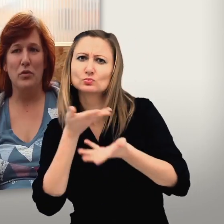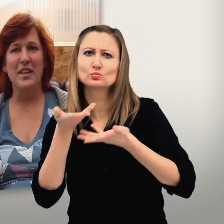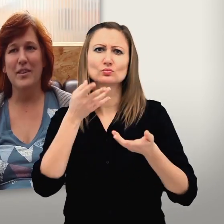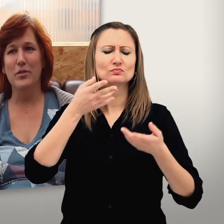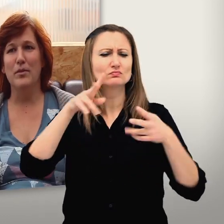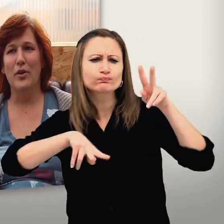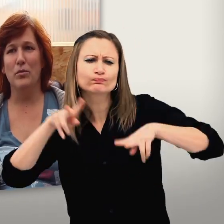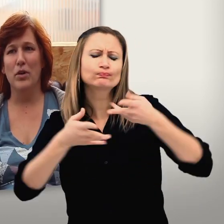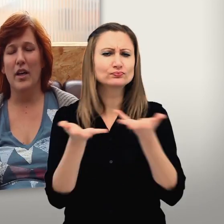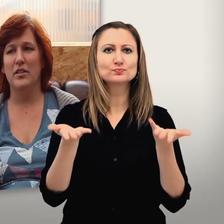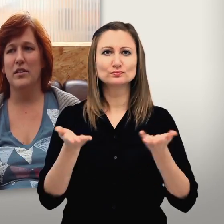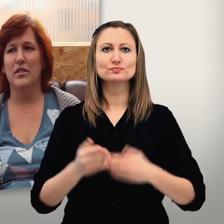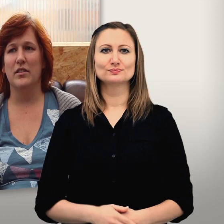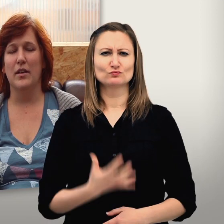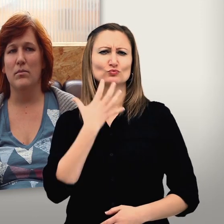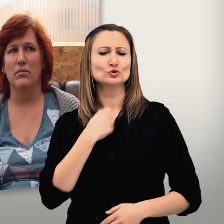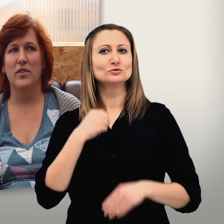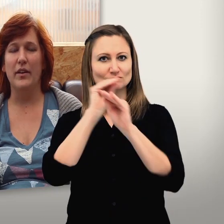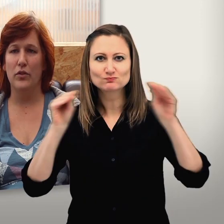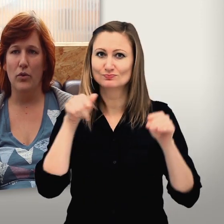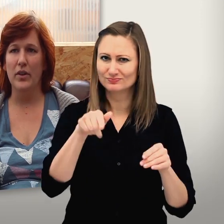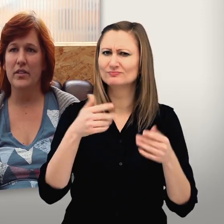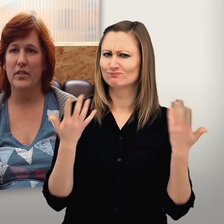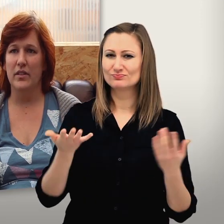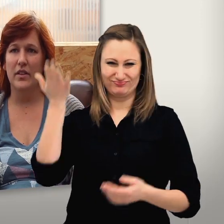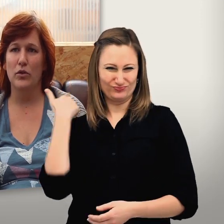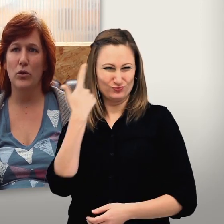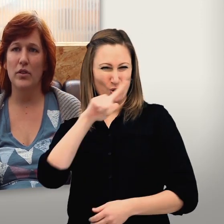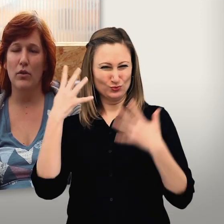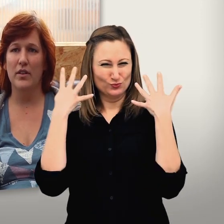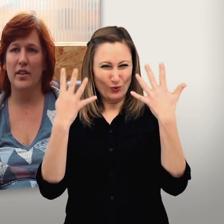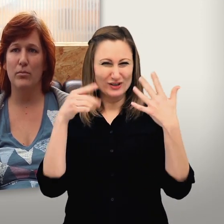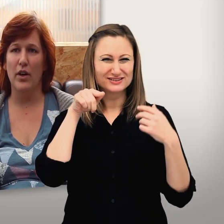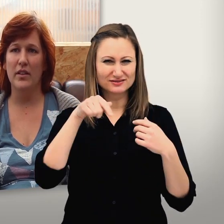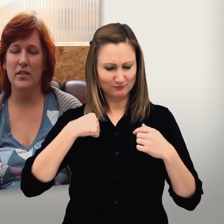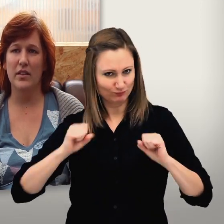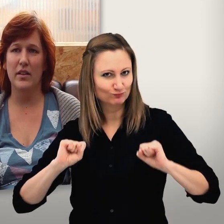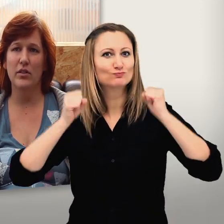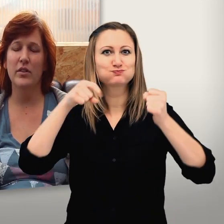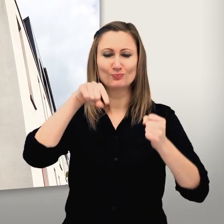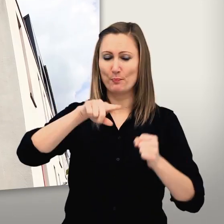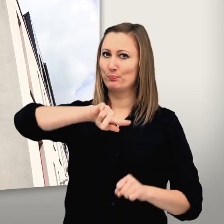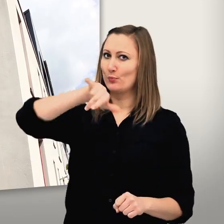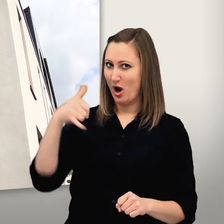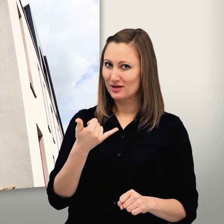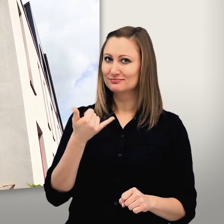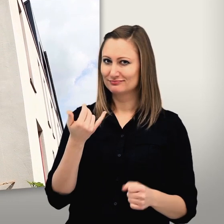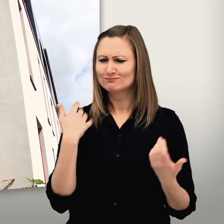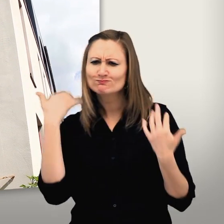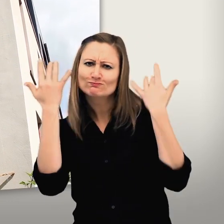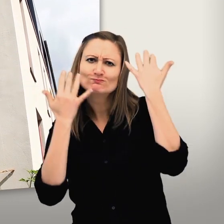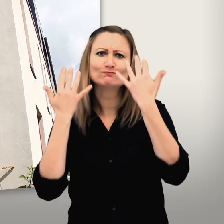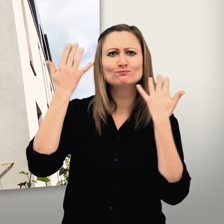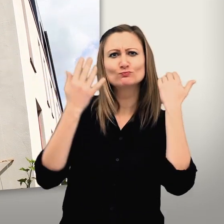Kurz zum Hintergrund vom Hausprojekt. Das ist 2009 gegründet worden als Projektinitiative. Wir sind aus zwei